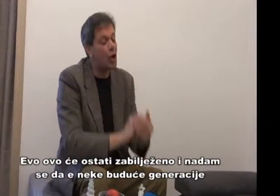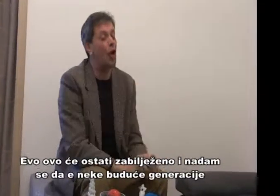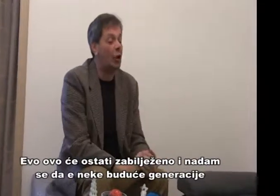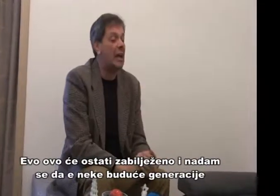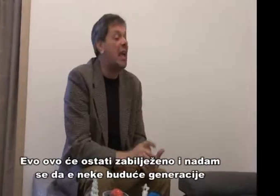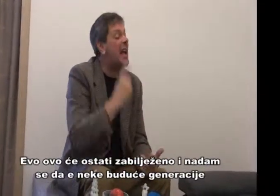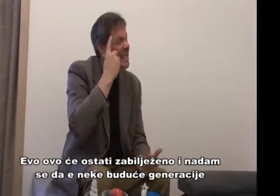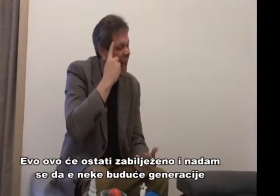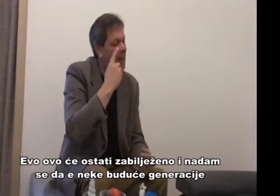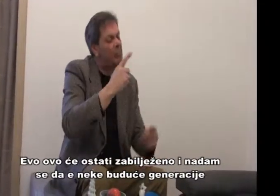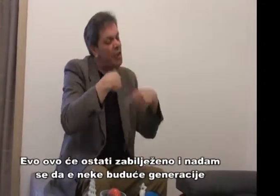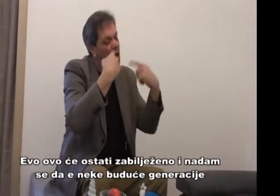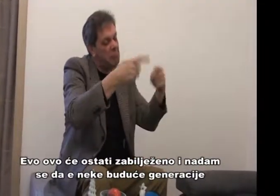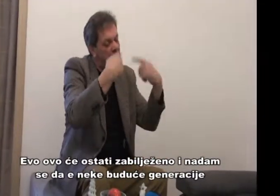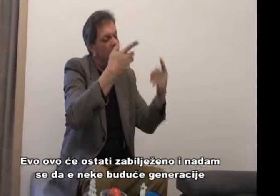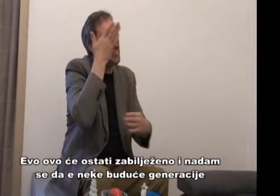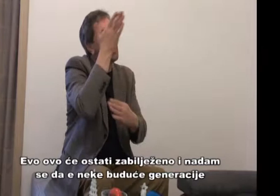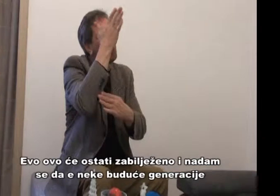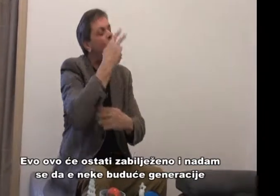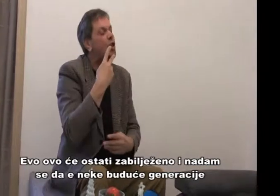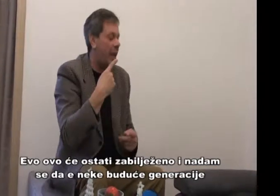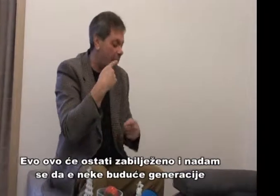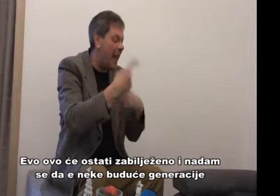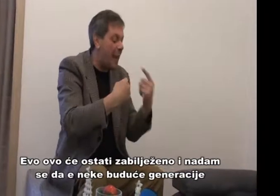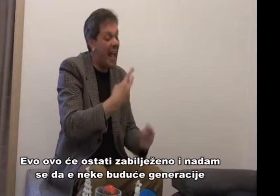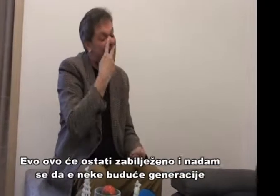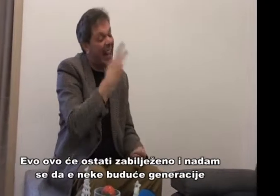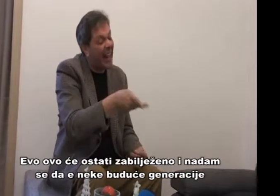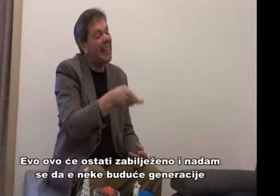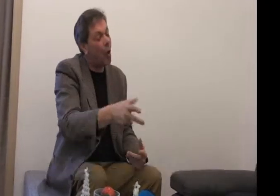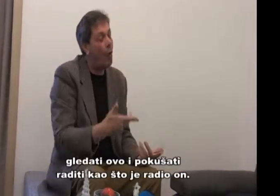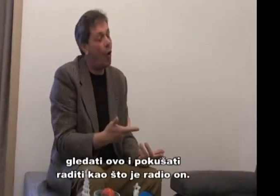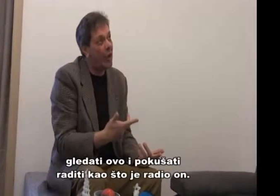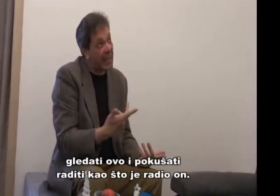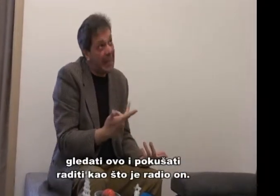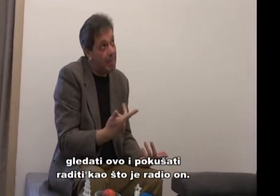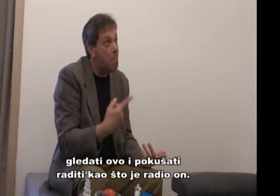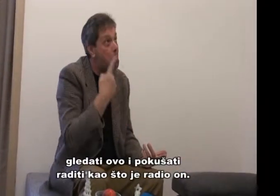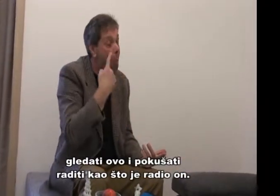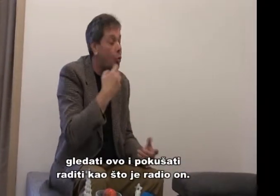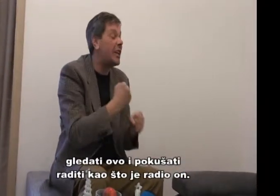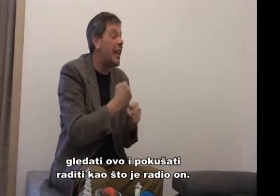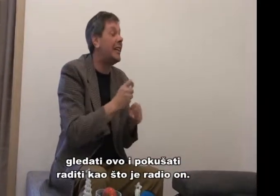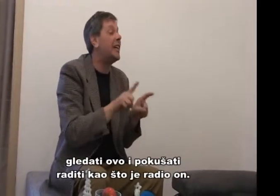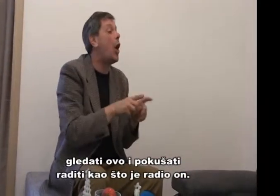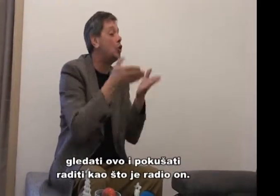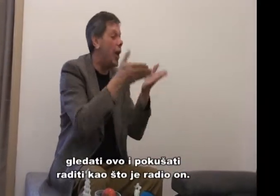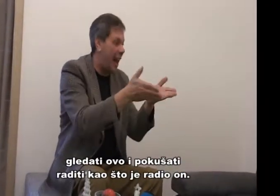zabilježeno i ja se nadam da će neke buduće generacije gledati ovo i pokušati raditi kao što je radio